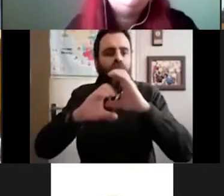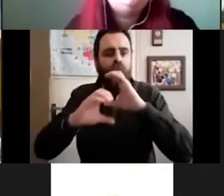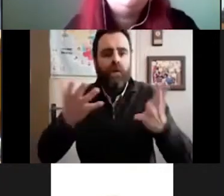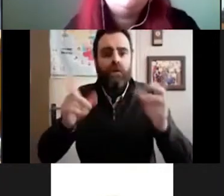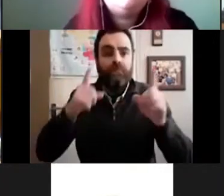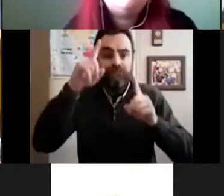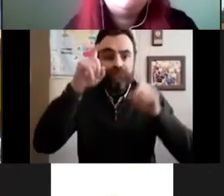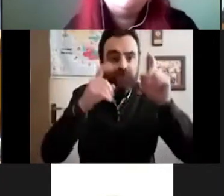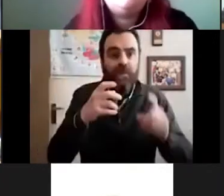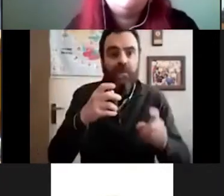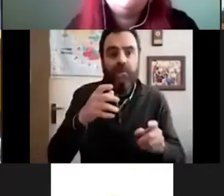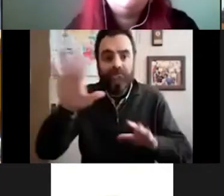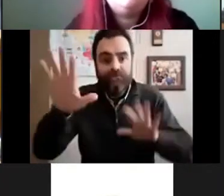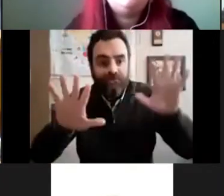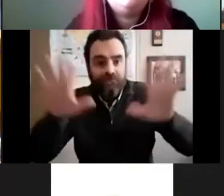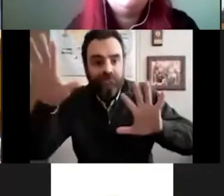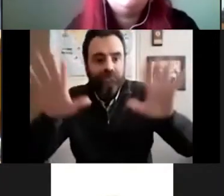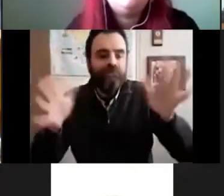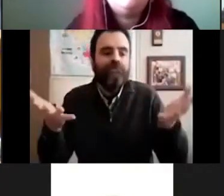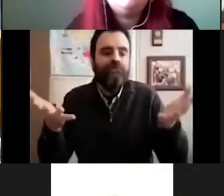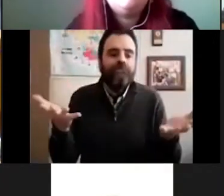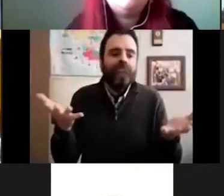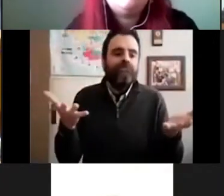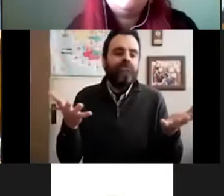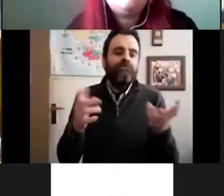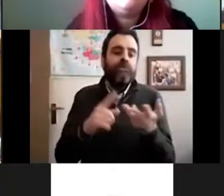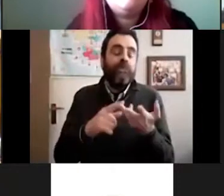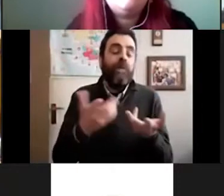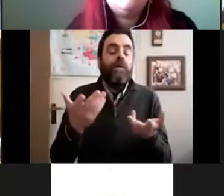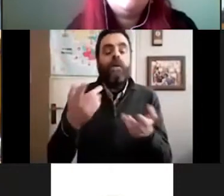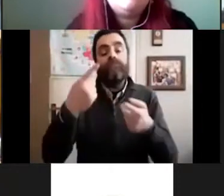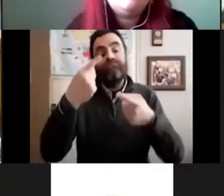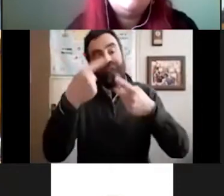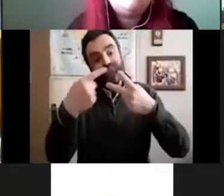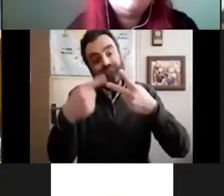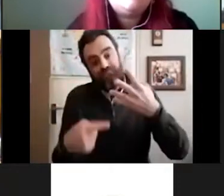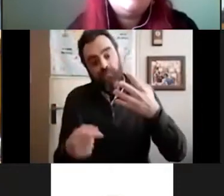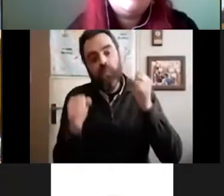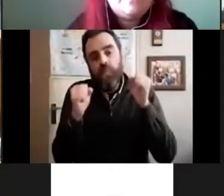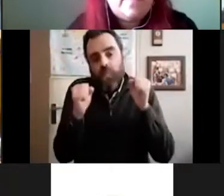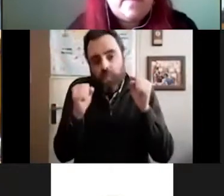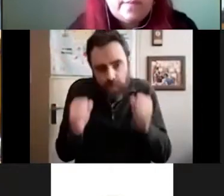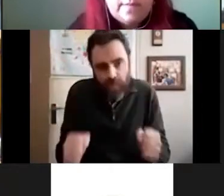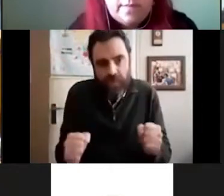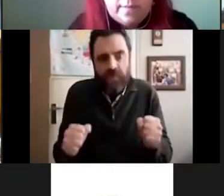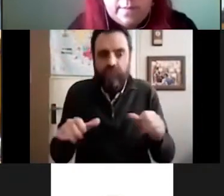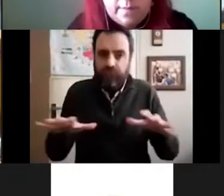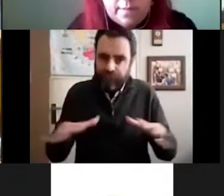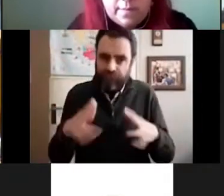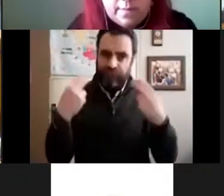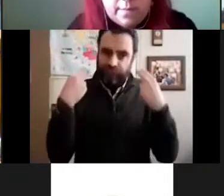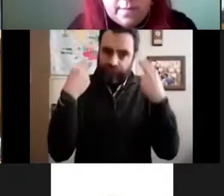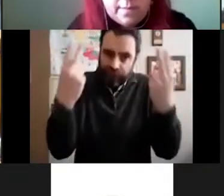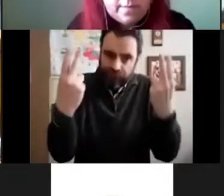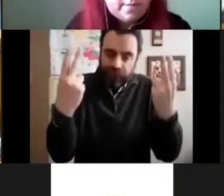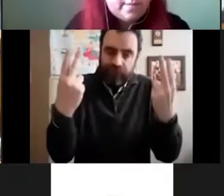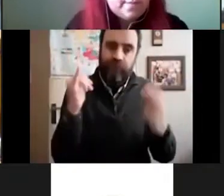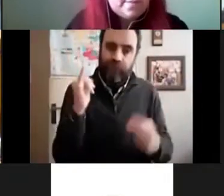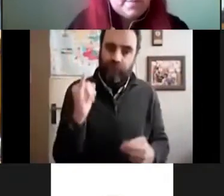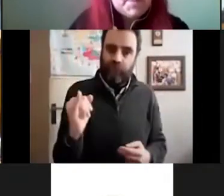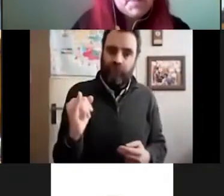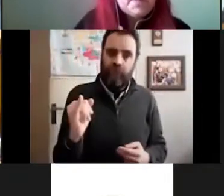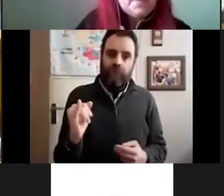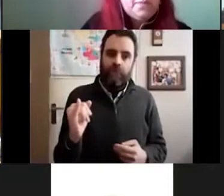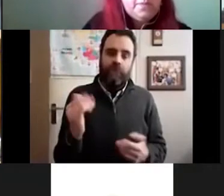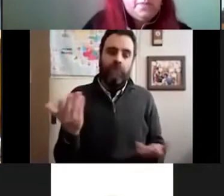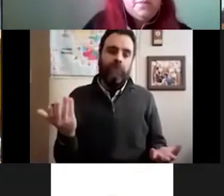escribir y hacer esta compra comunicándonos por medio de la expresión facial, por de repente mímicas. Y hay muchas cosas